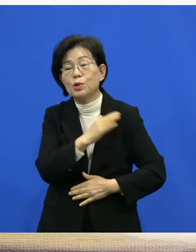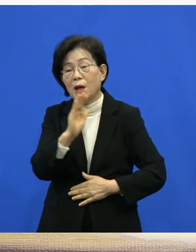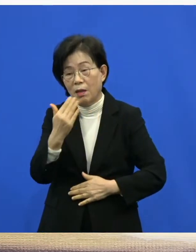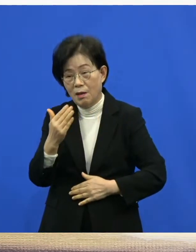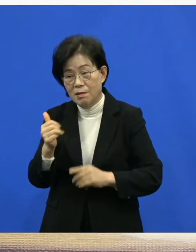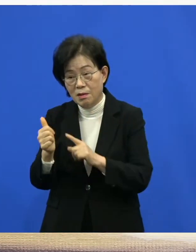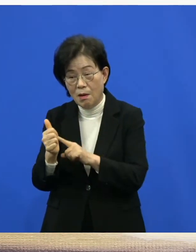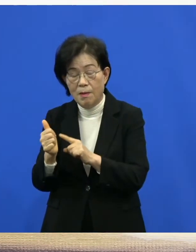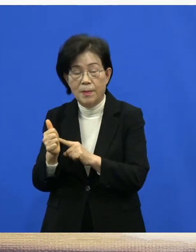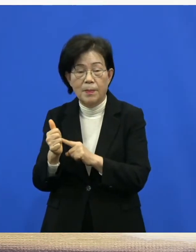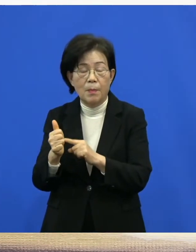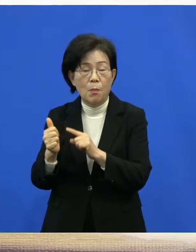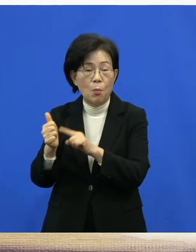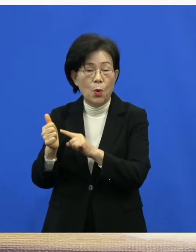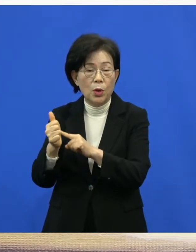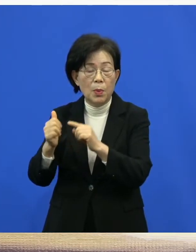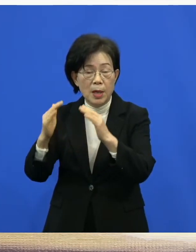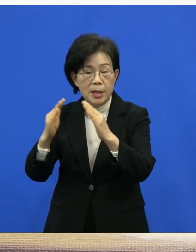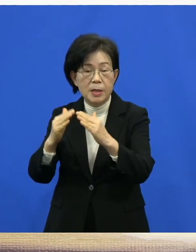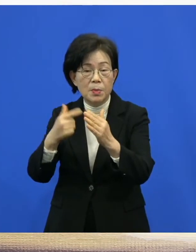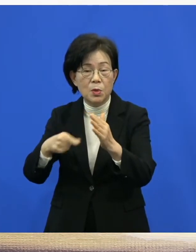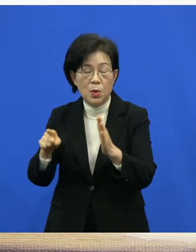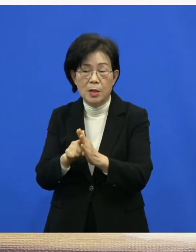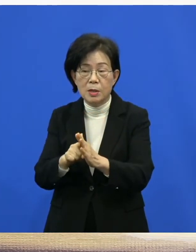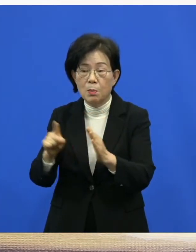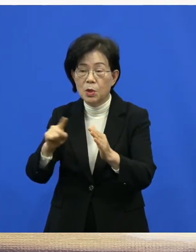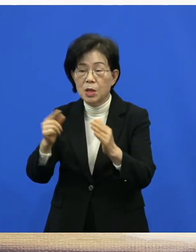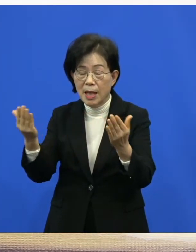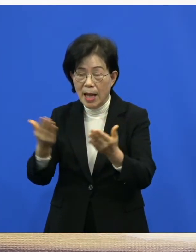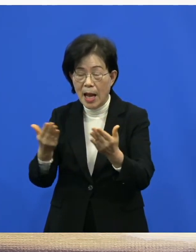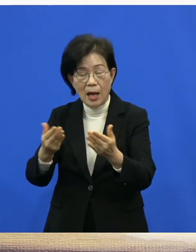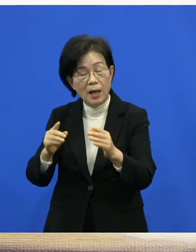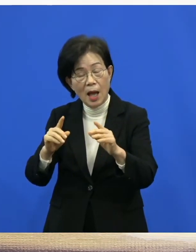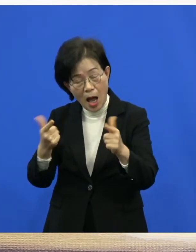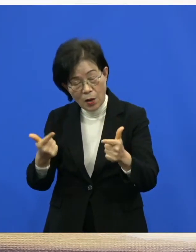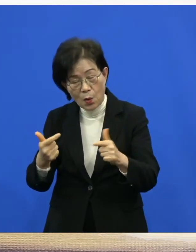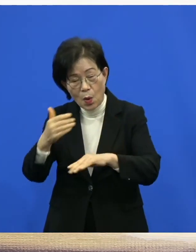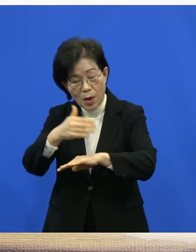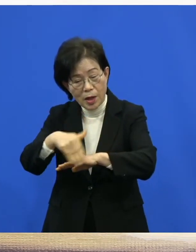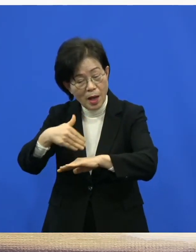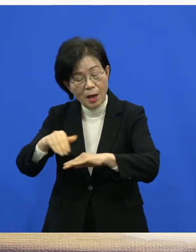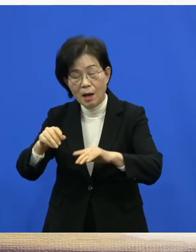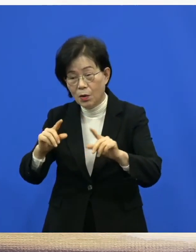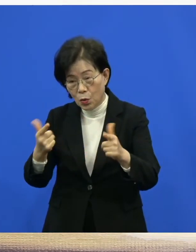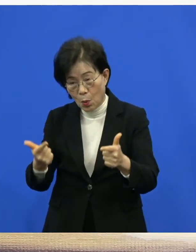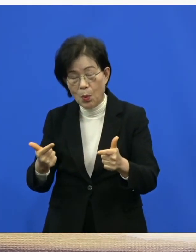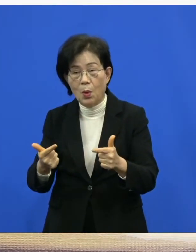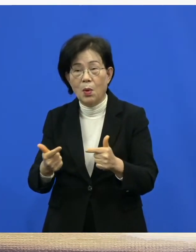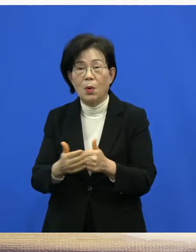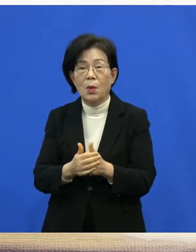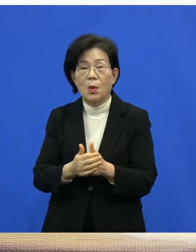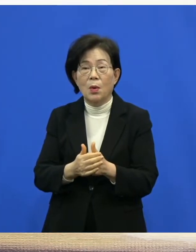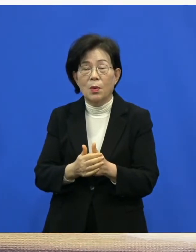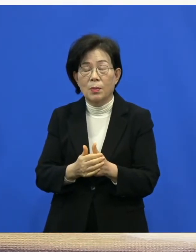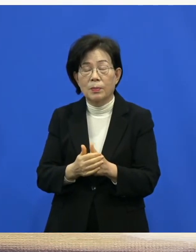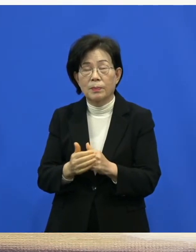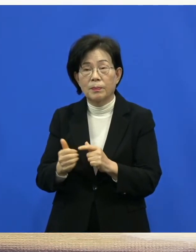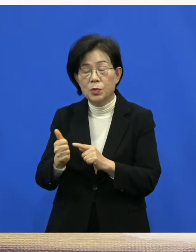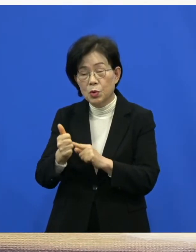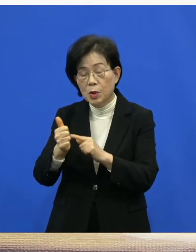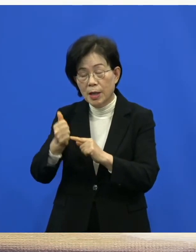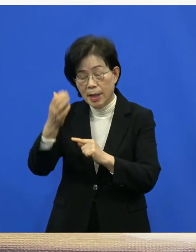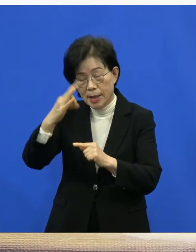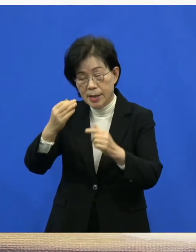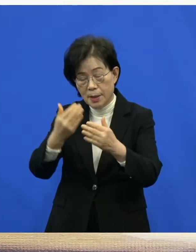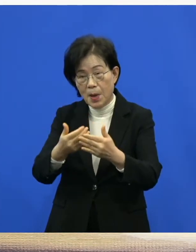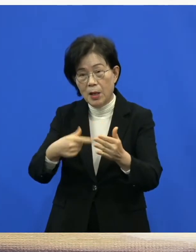그래서 요셉이 보디발의 집을 위해서 뭘 한 게 아니에요. 뭘 막 시도하고 막 주인에게 잘 보이기 위해서 막 인정받기 위해서 애를 쓰고 막